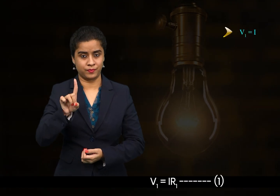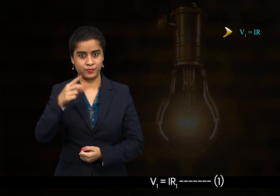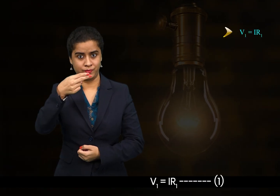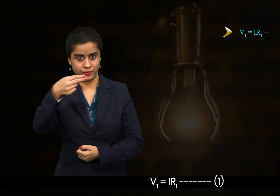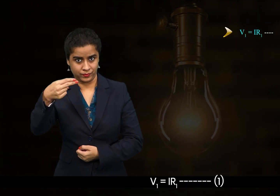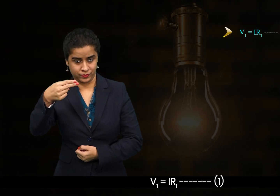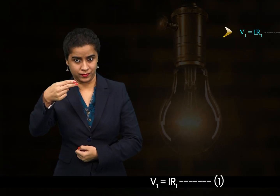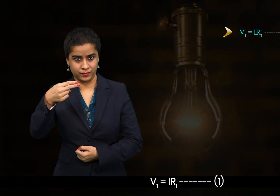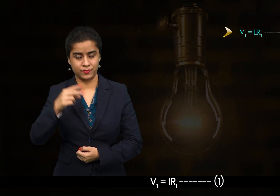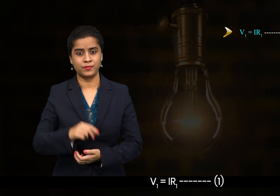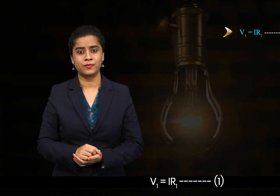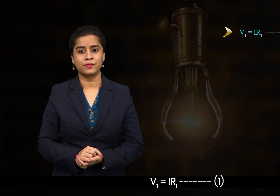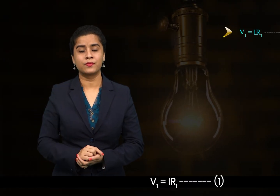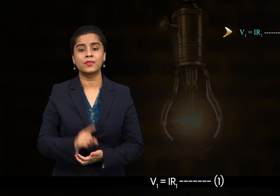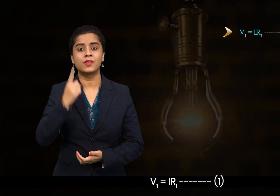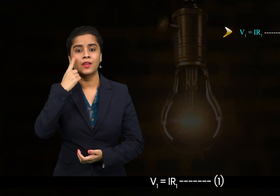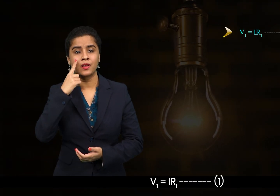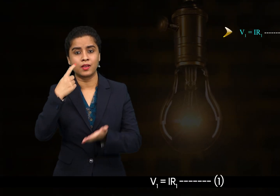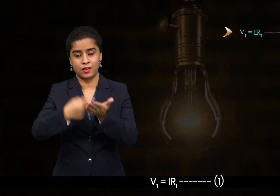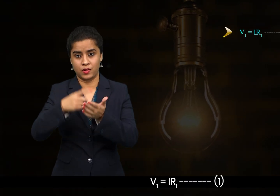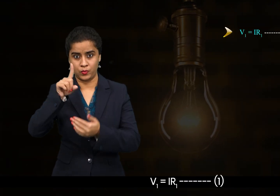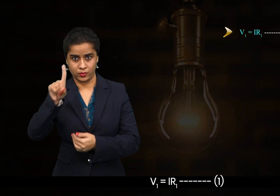V1 is equal to IR1,